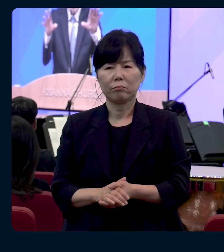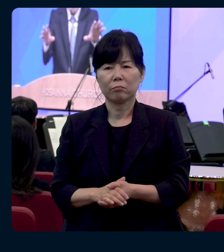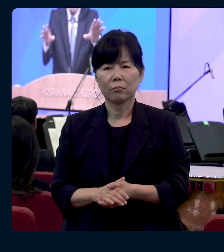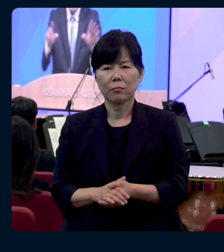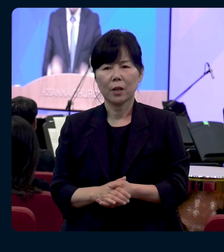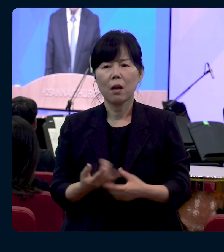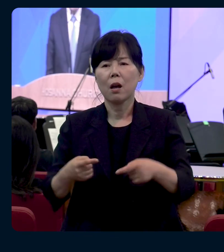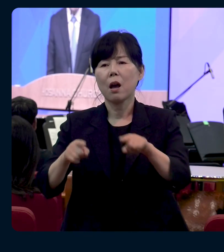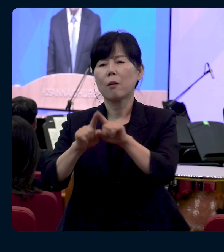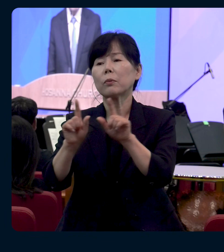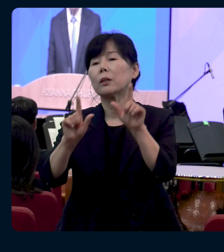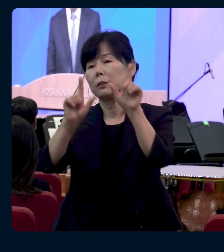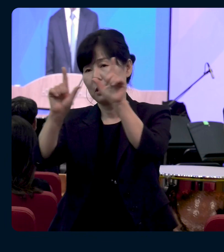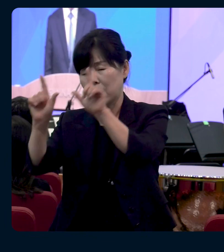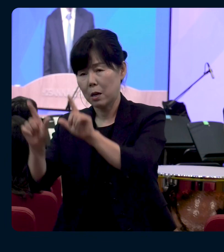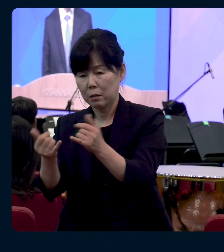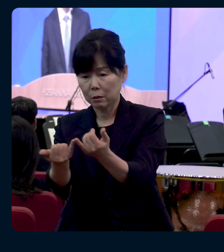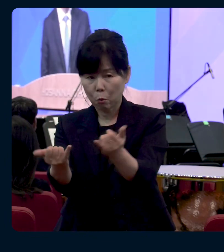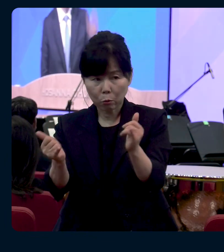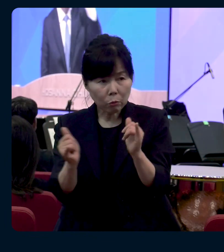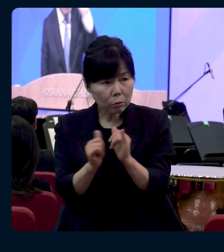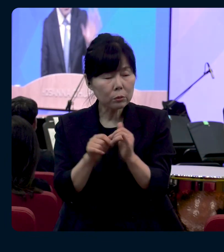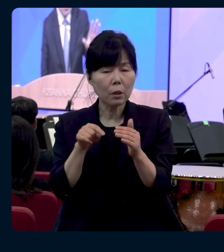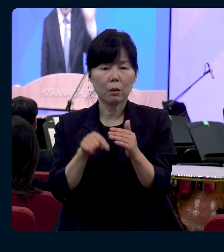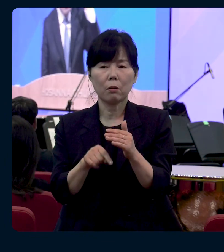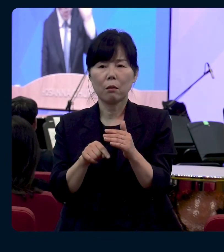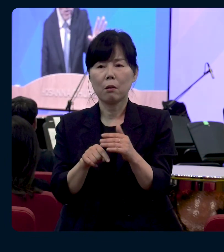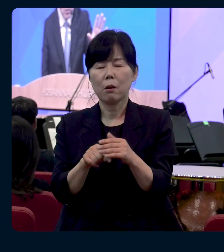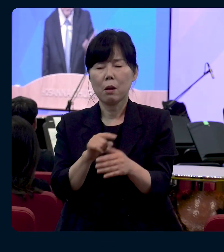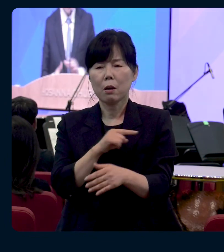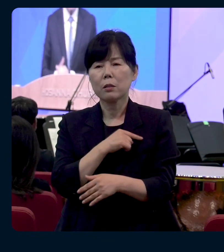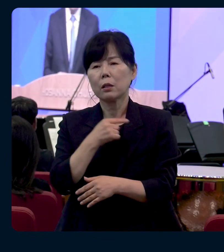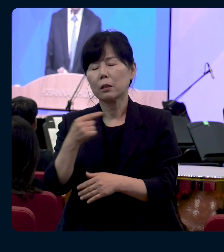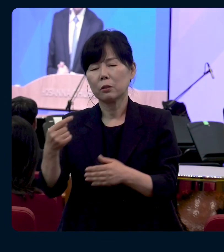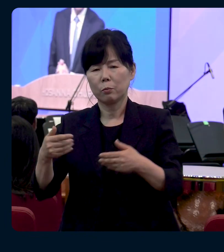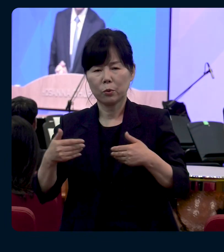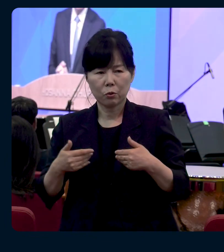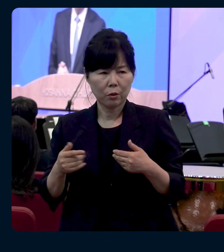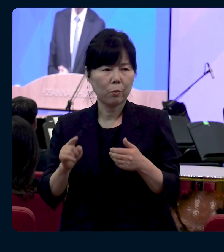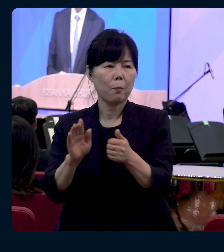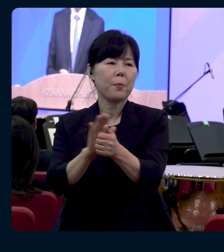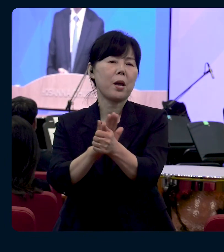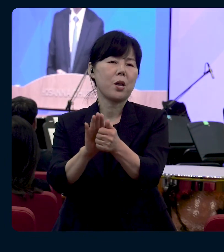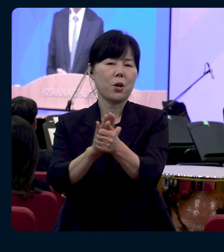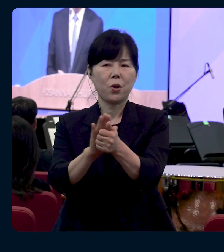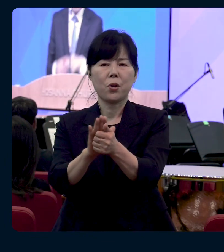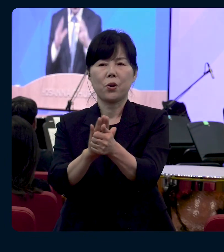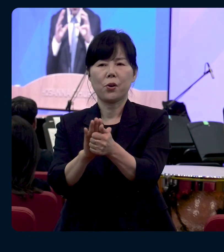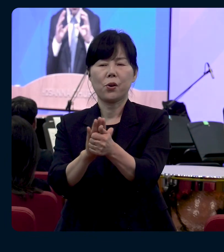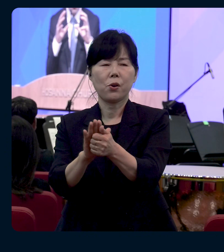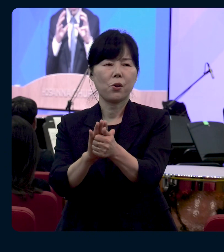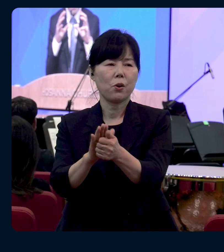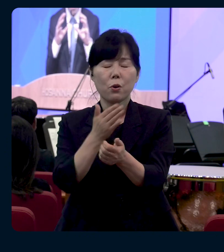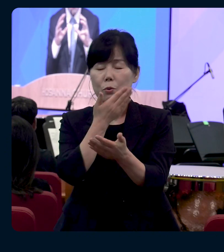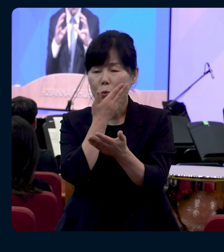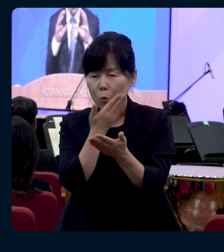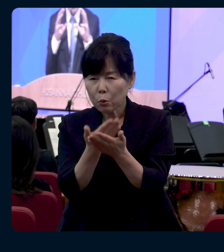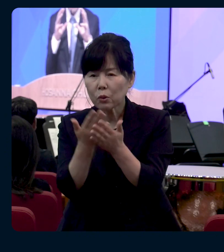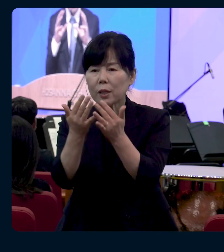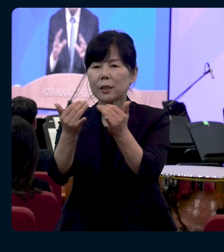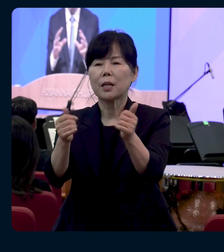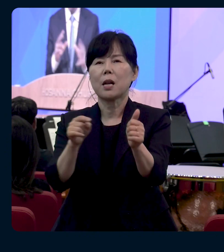함께 살아가는 그 공동체 속에서는요, 배려가 절대적이다. 자, 그래서 소중한